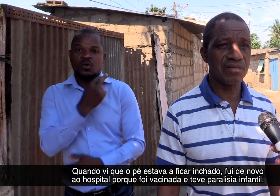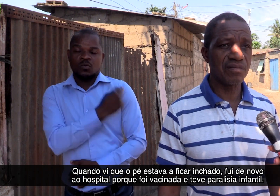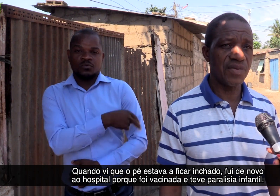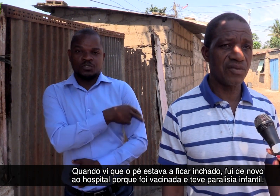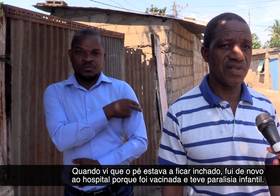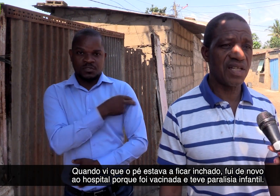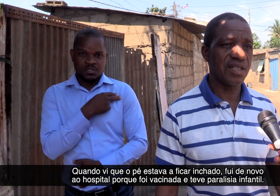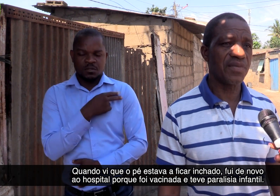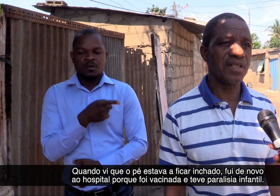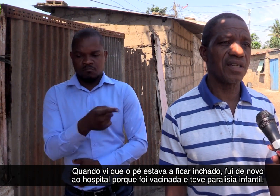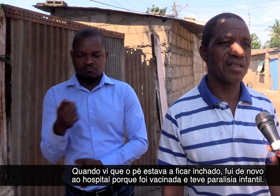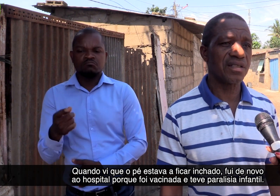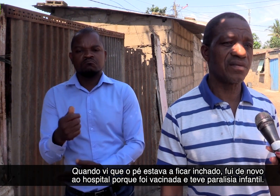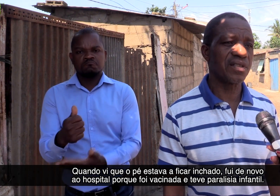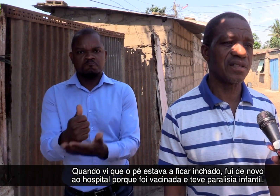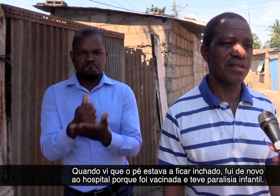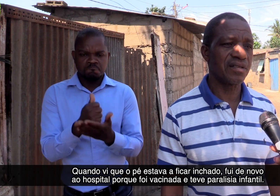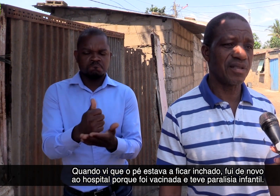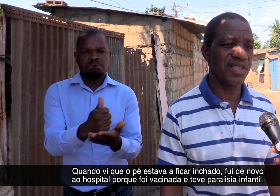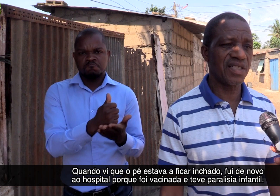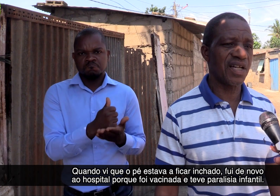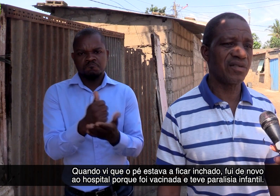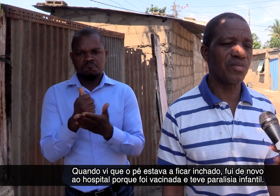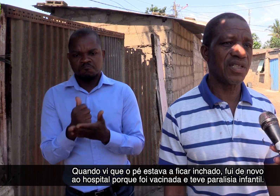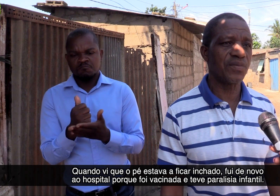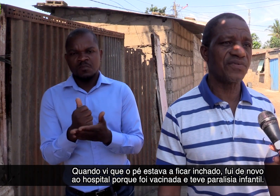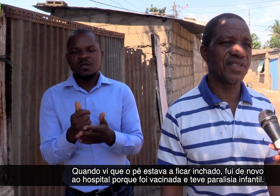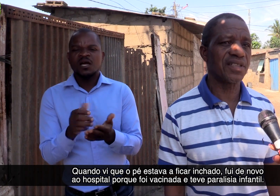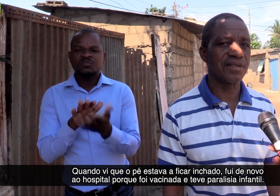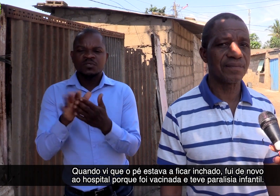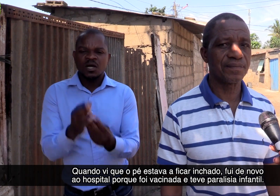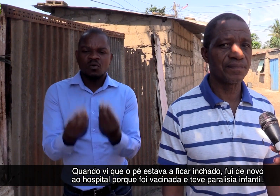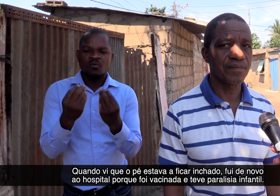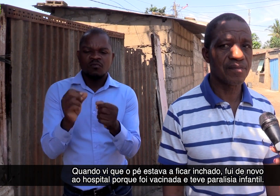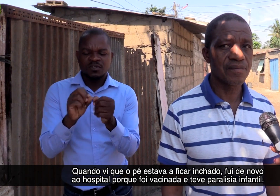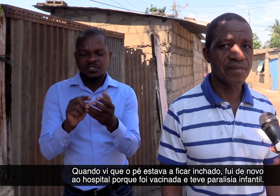estavam a me ajudar também na questão de me indicar como é que pode fazer.